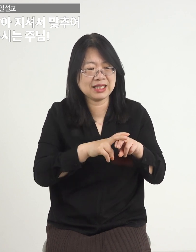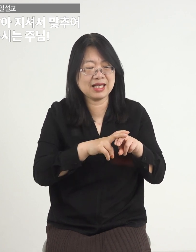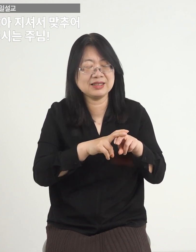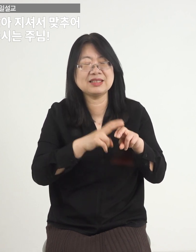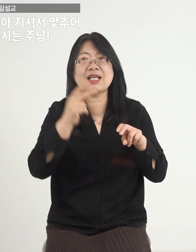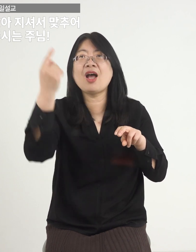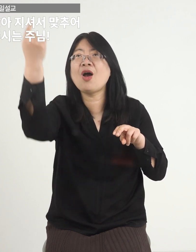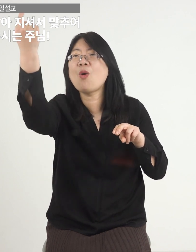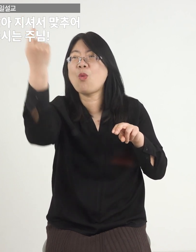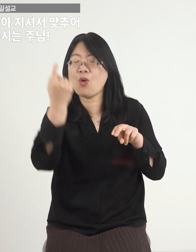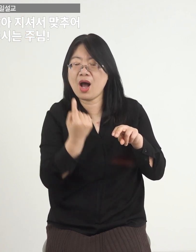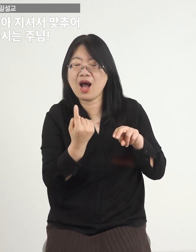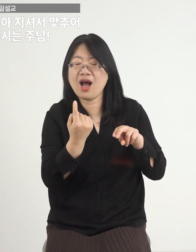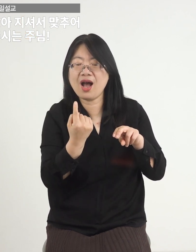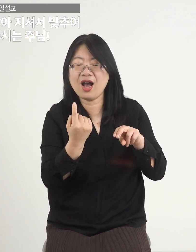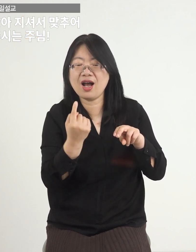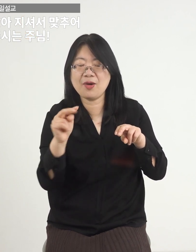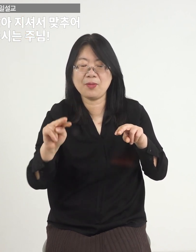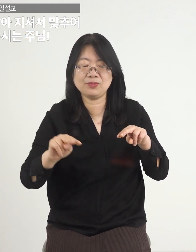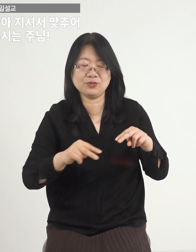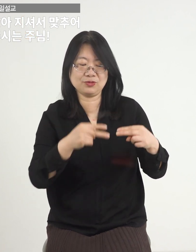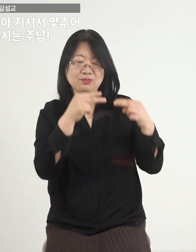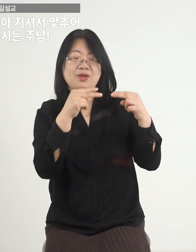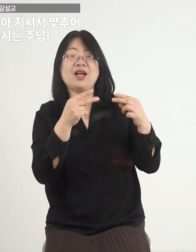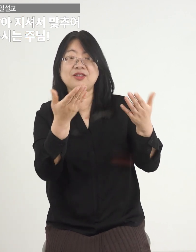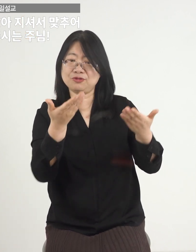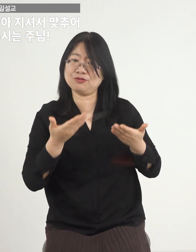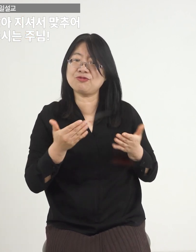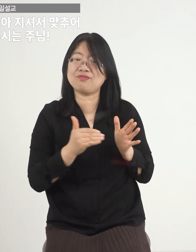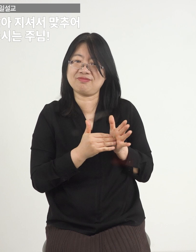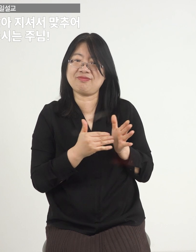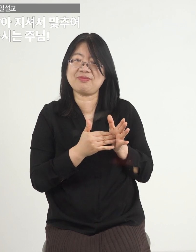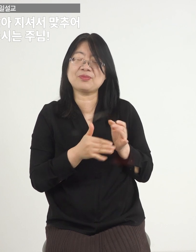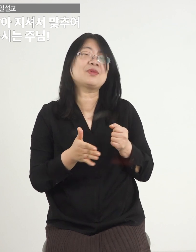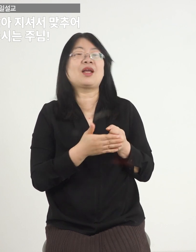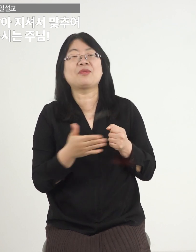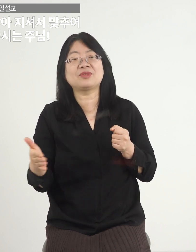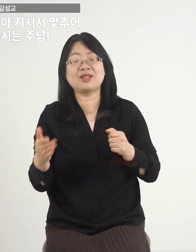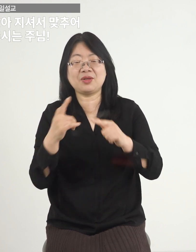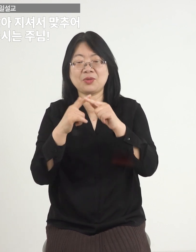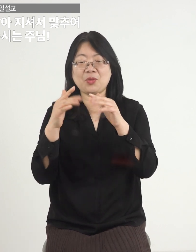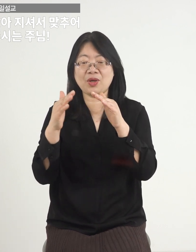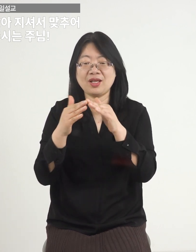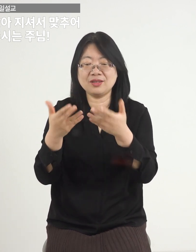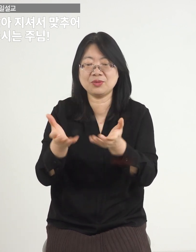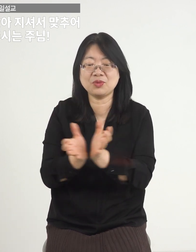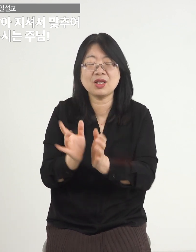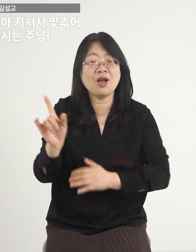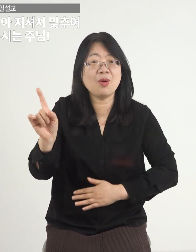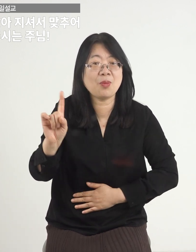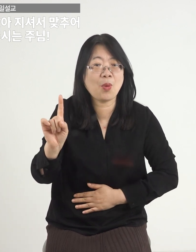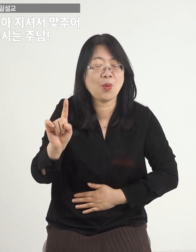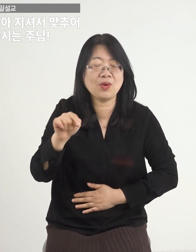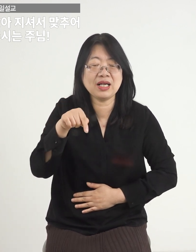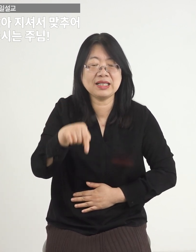해주셨다고요? 맞추어 주셨다고요. 그래서 교회라는 공동체는 이 속성이 떠나버리면